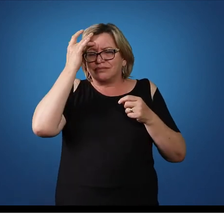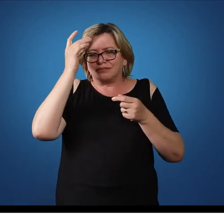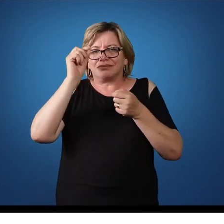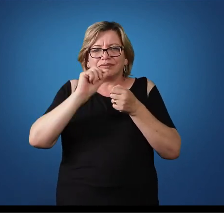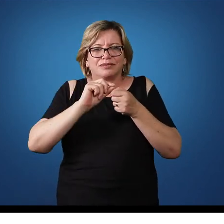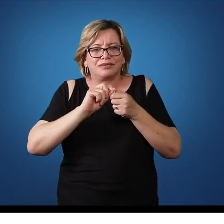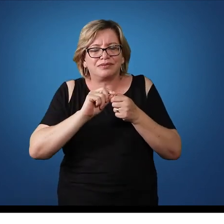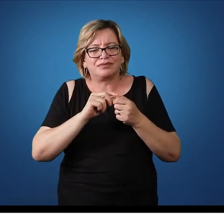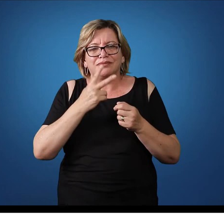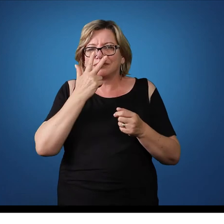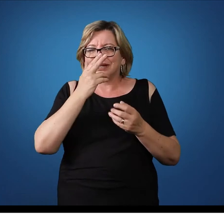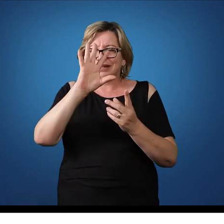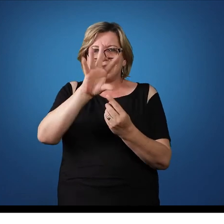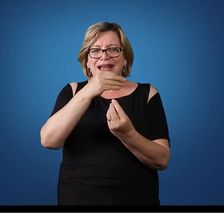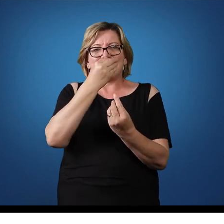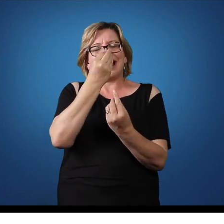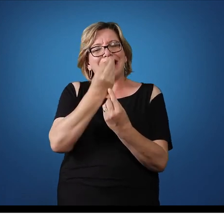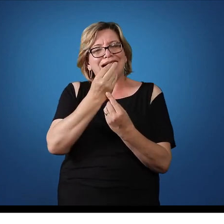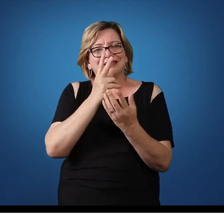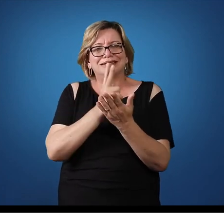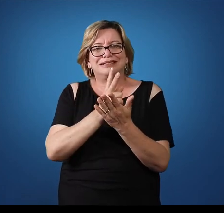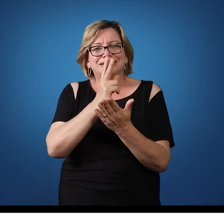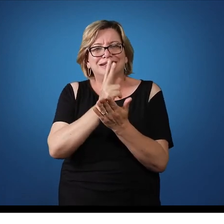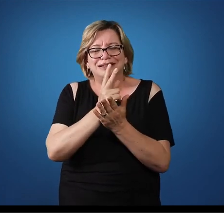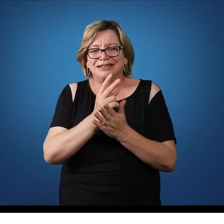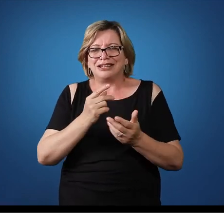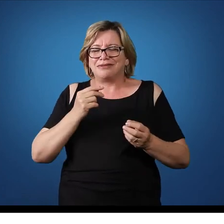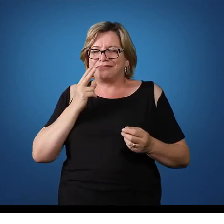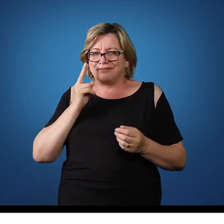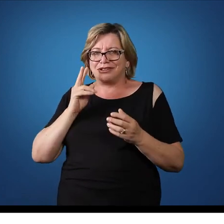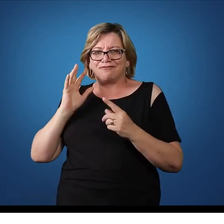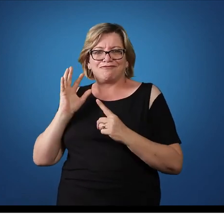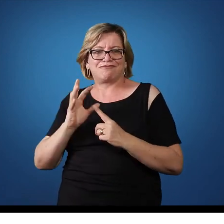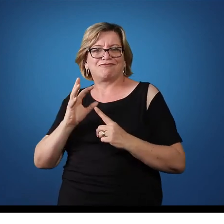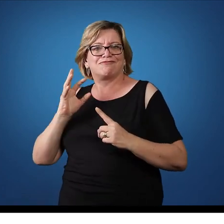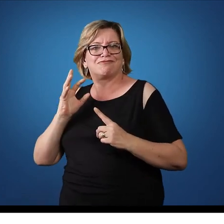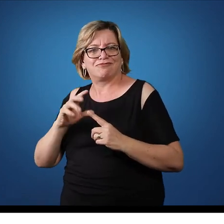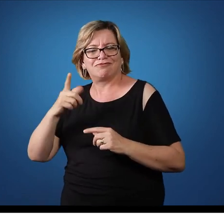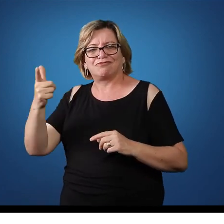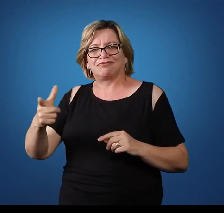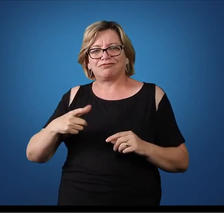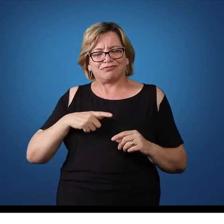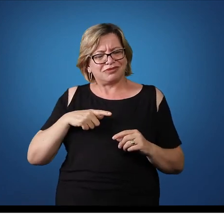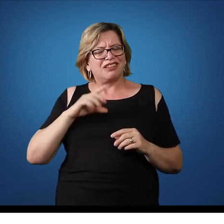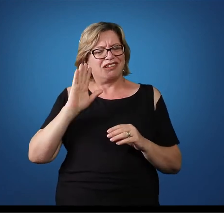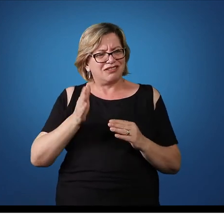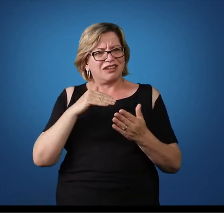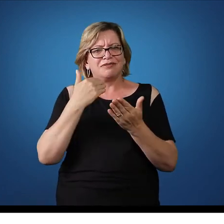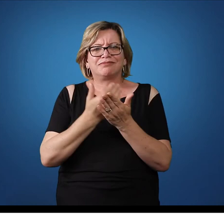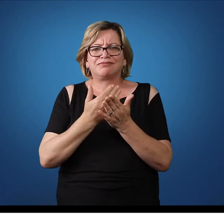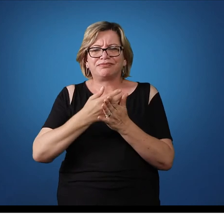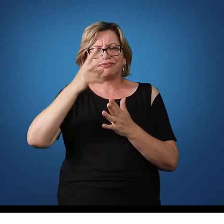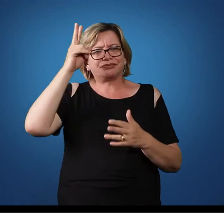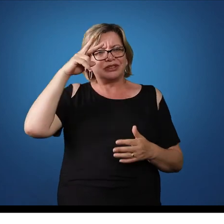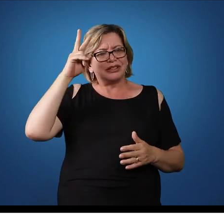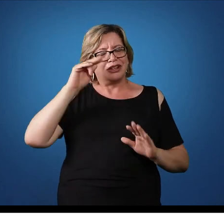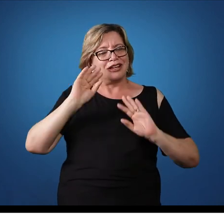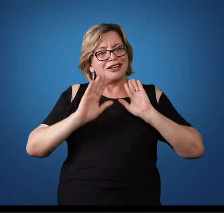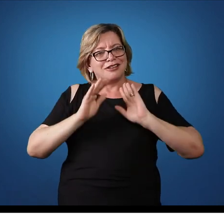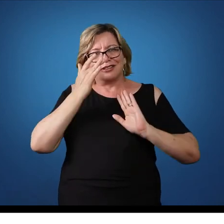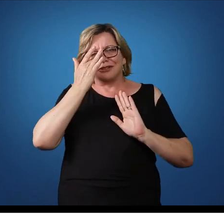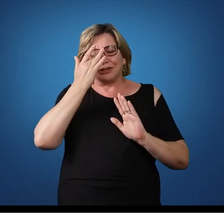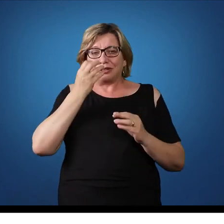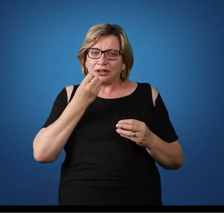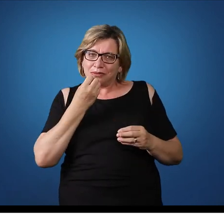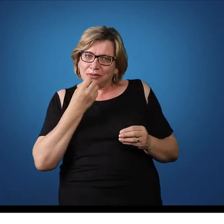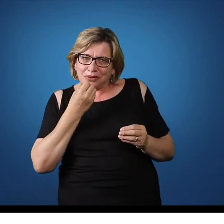arte é sempre uma das primeiras a ser atingidas. Nós já vimos isso na história e é uma história que talvez seja